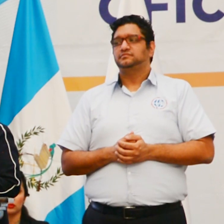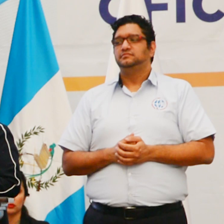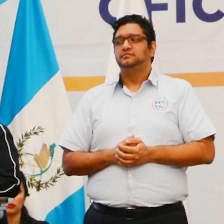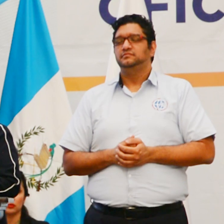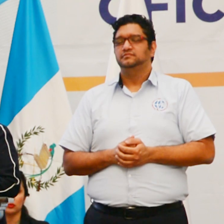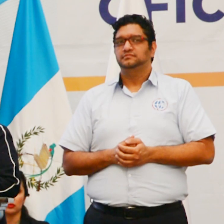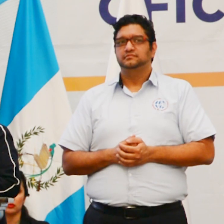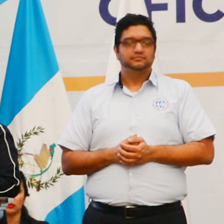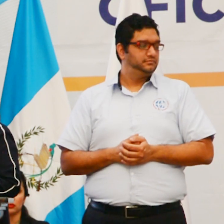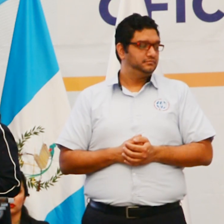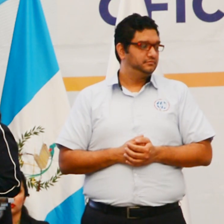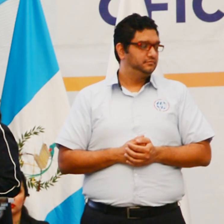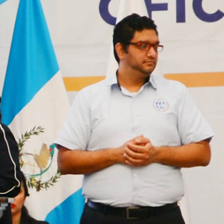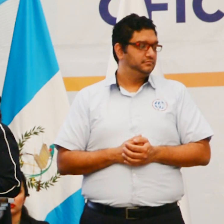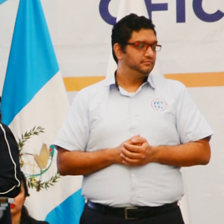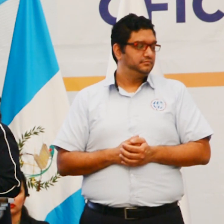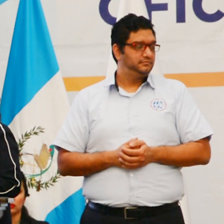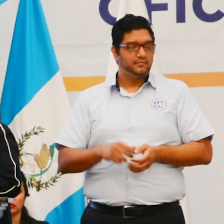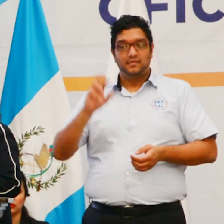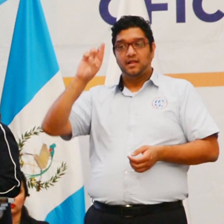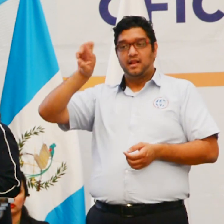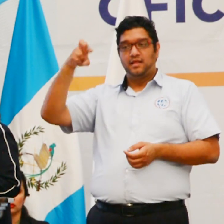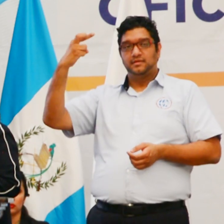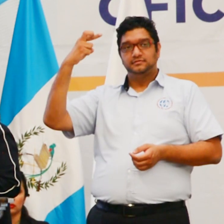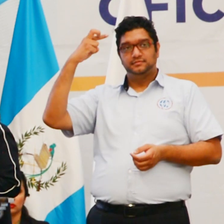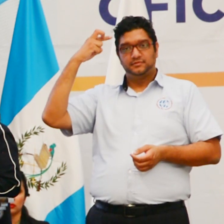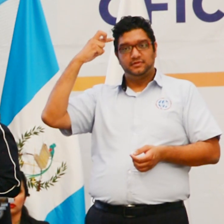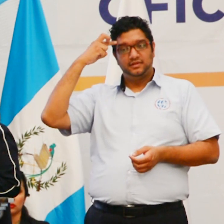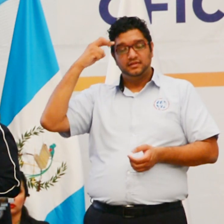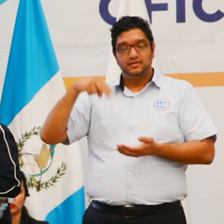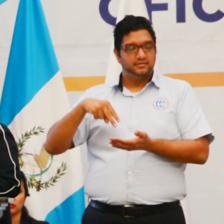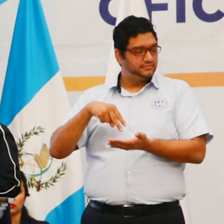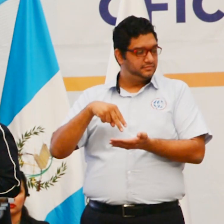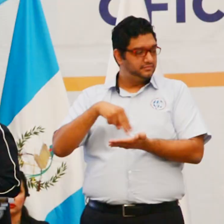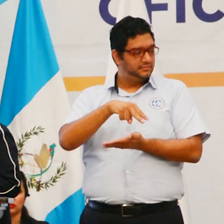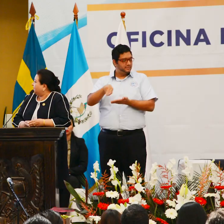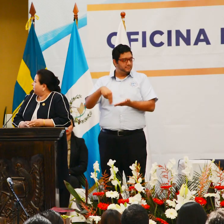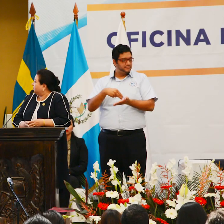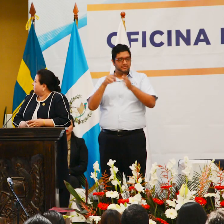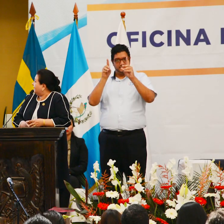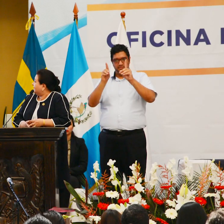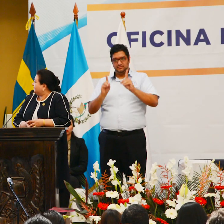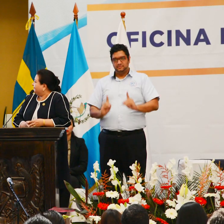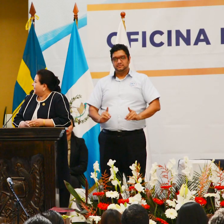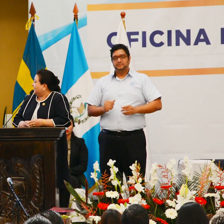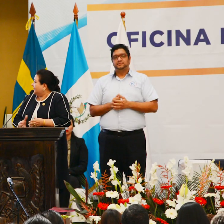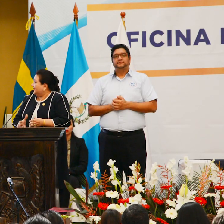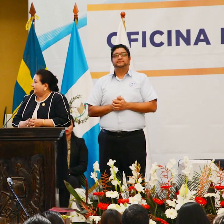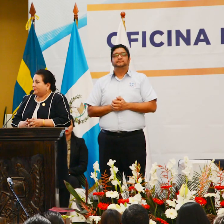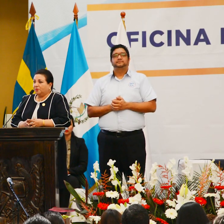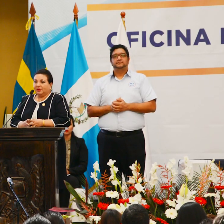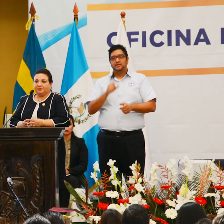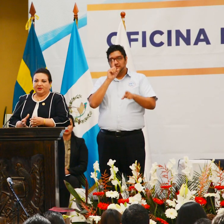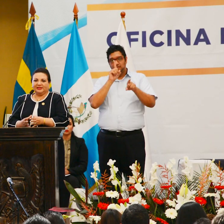A raíz de la adhesión a instrumentos internacionales nace el Compromiso Nacional de Garantizar la Igualdad de Oportunidades.